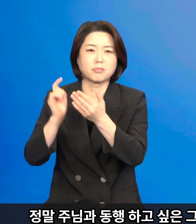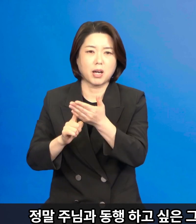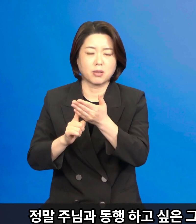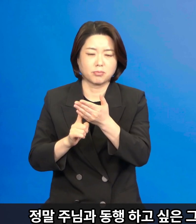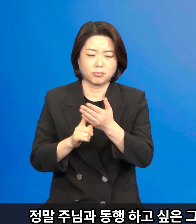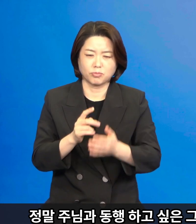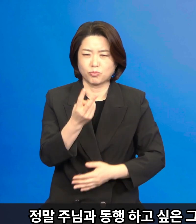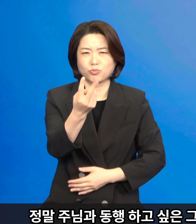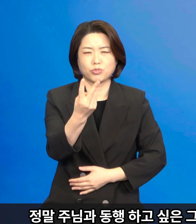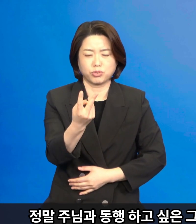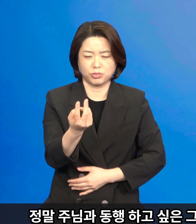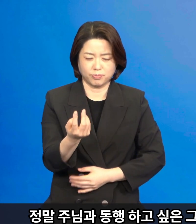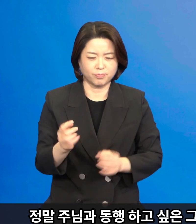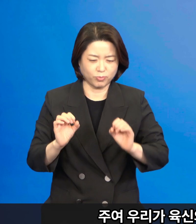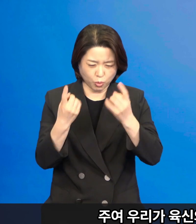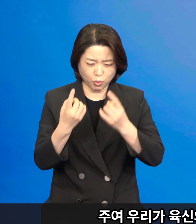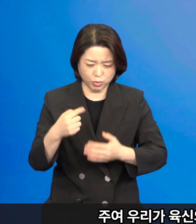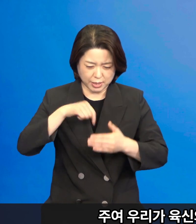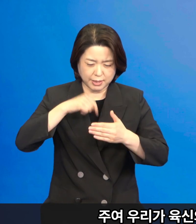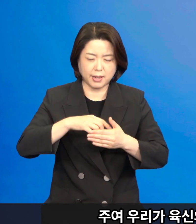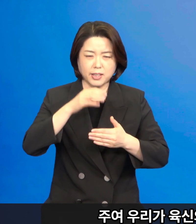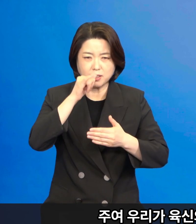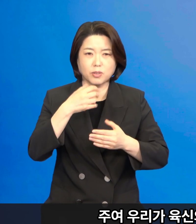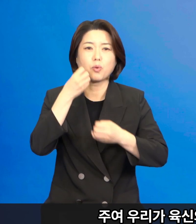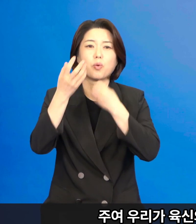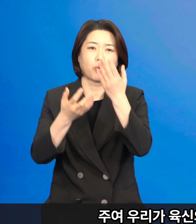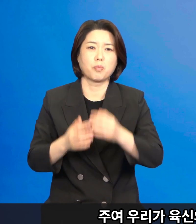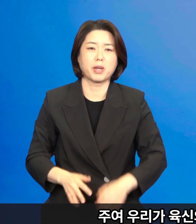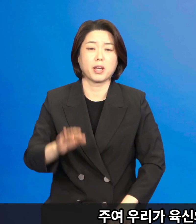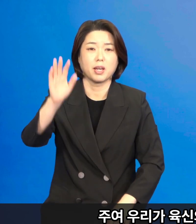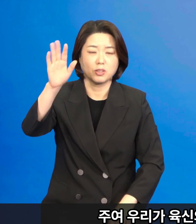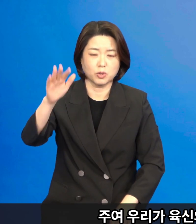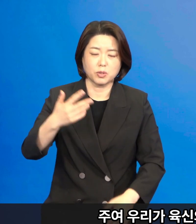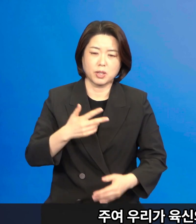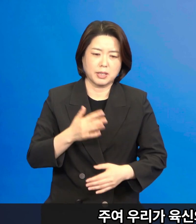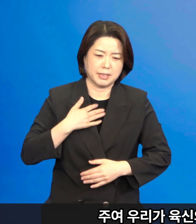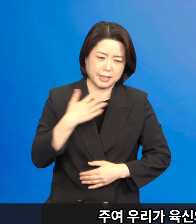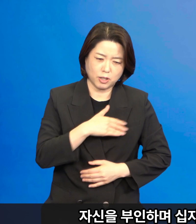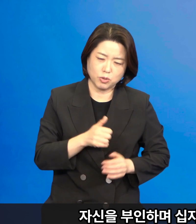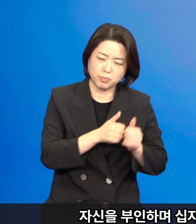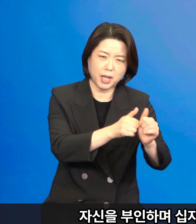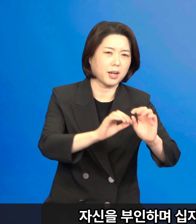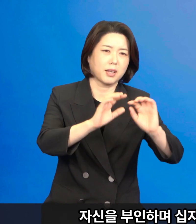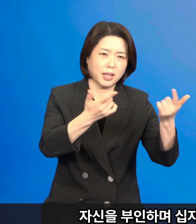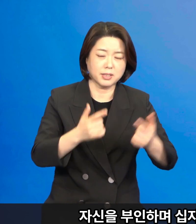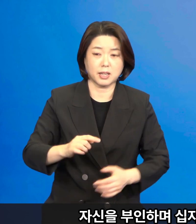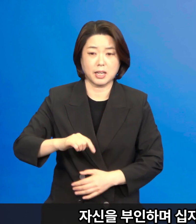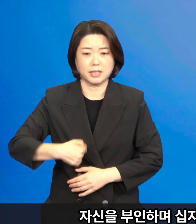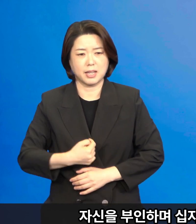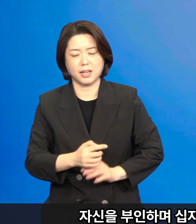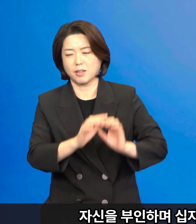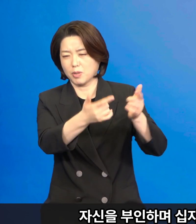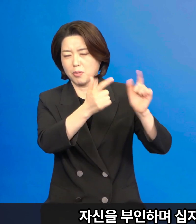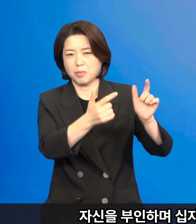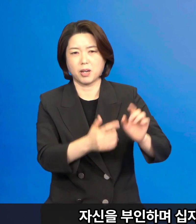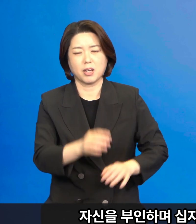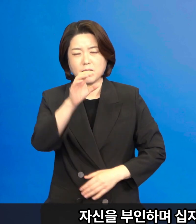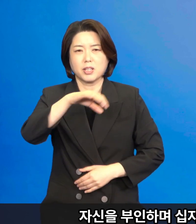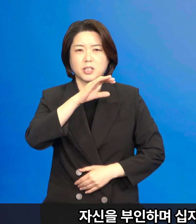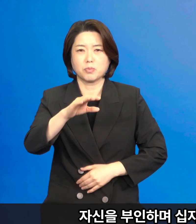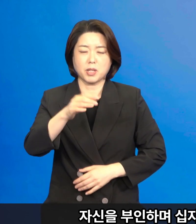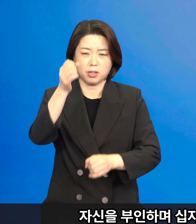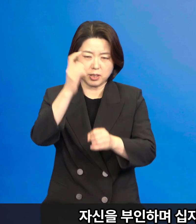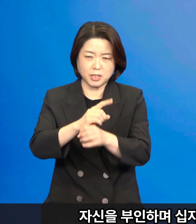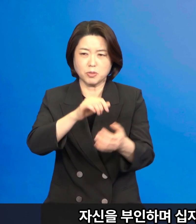다 있음을 이 시간 고백합니다. 주여, 우리가 육신의 소욕을 따라가지 아니하고 자신을 부인하며 십자가에서 이미